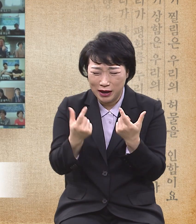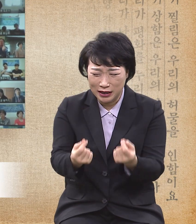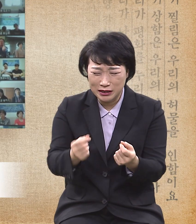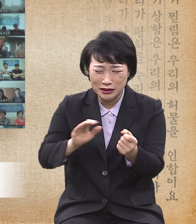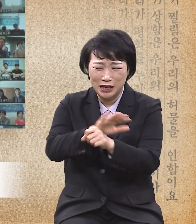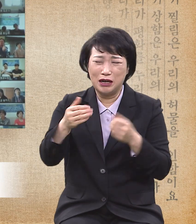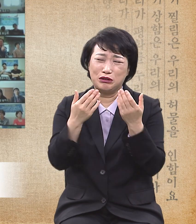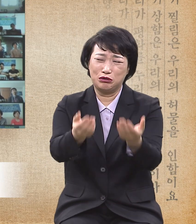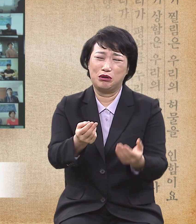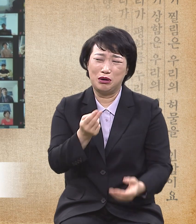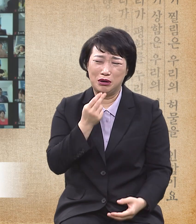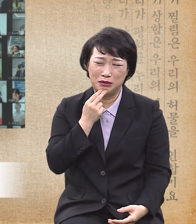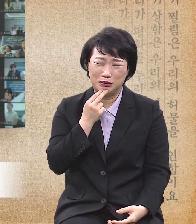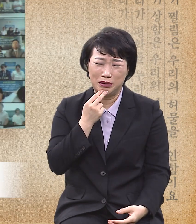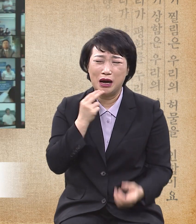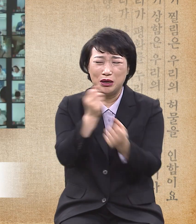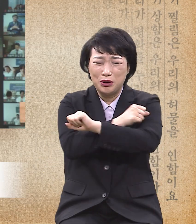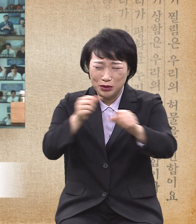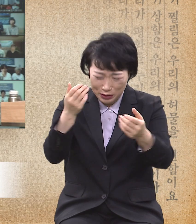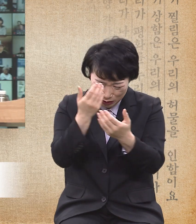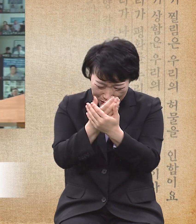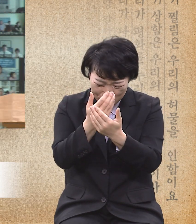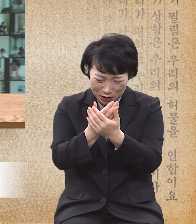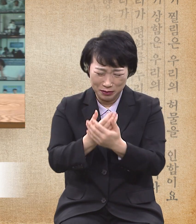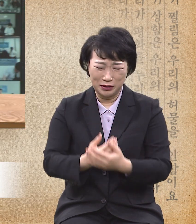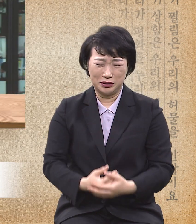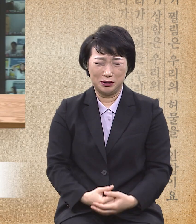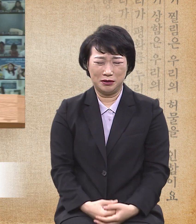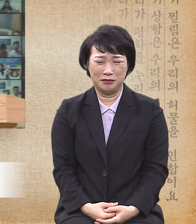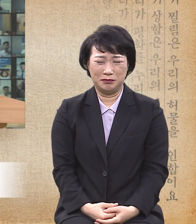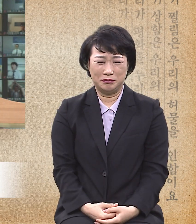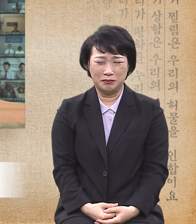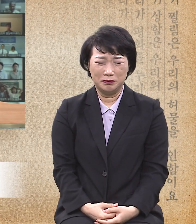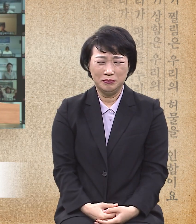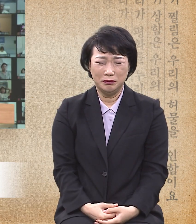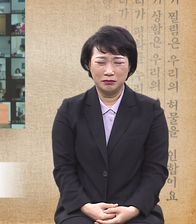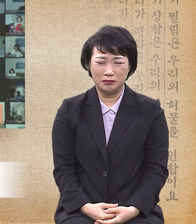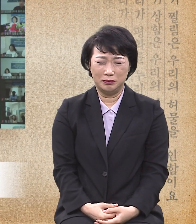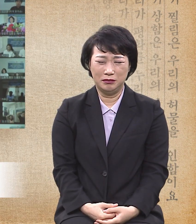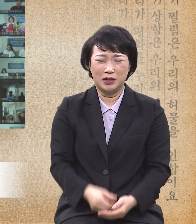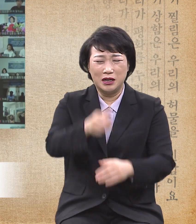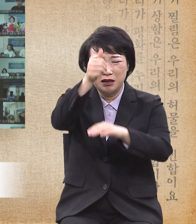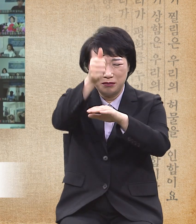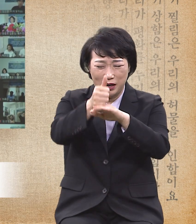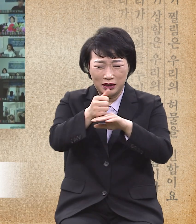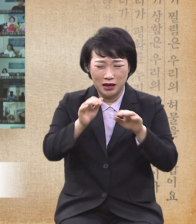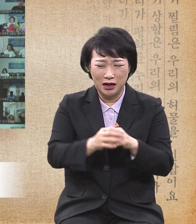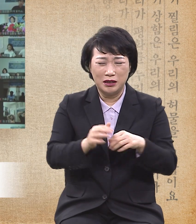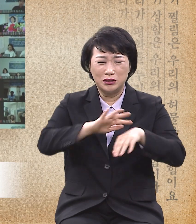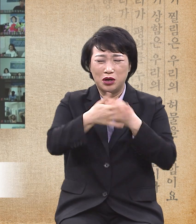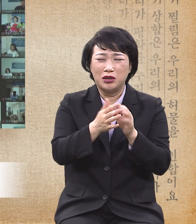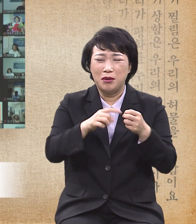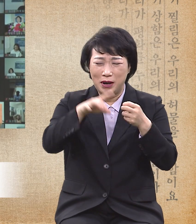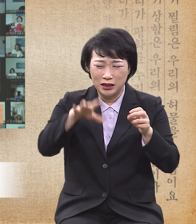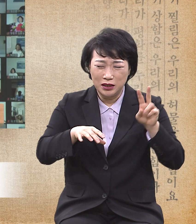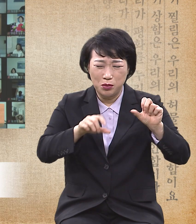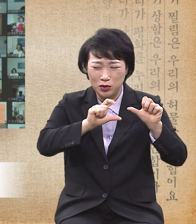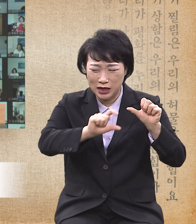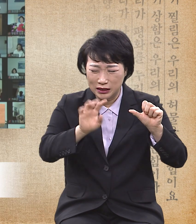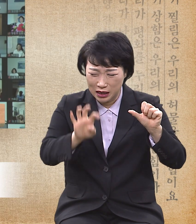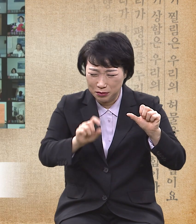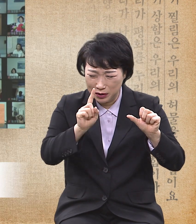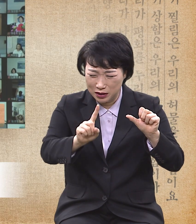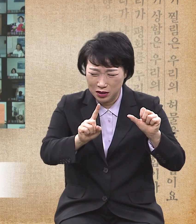사랑하지 못했습니다. 용서해 주시옵소서. 최후의 마태복음 25장